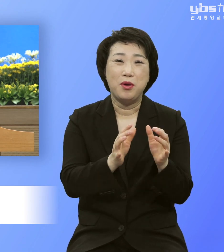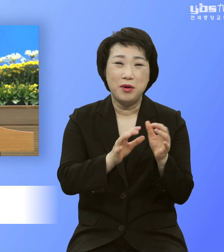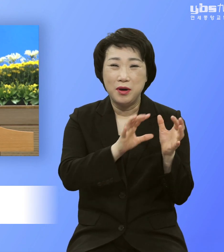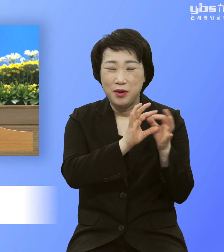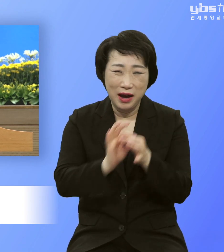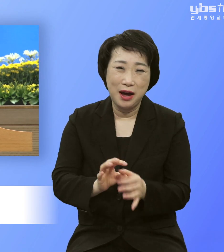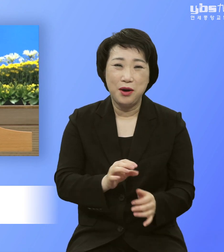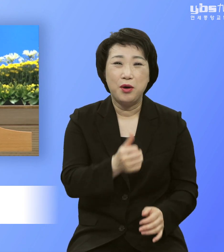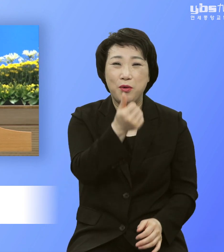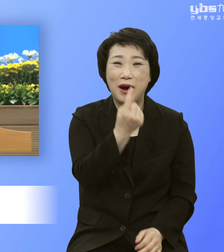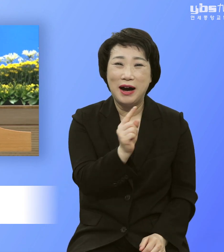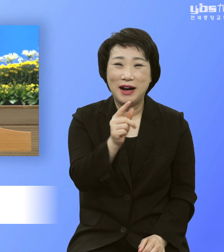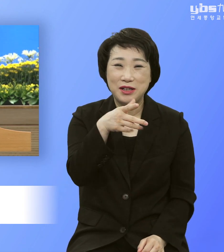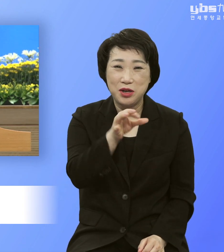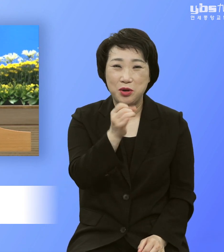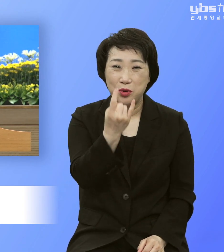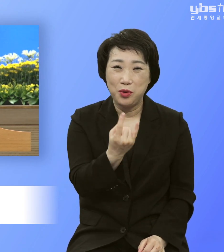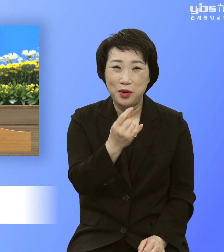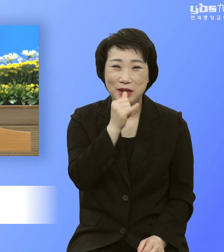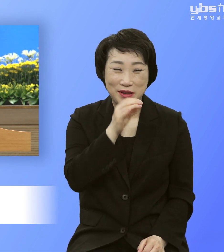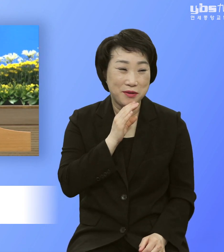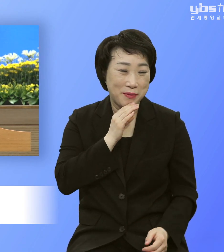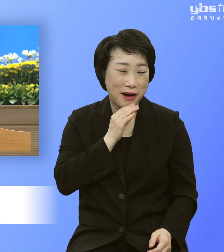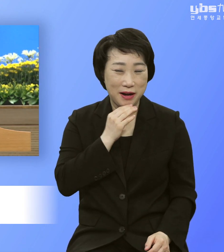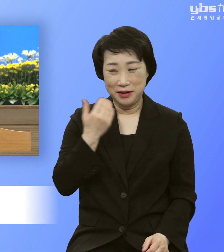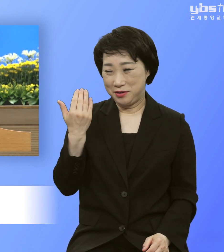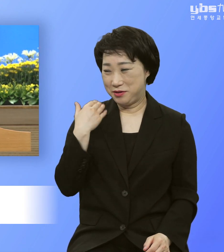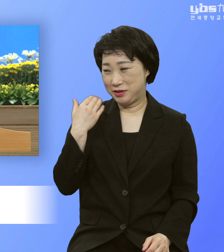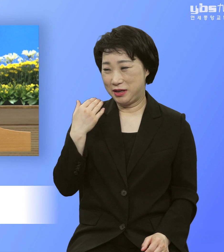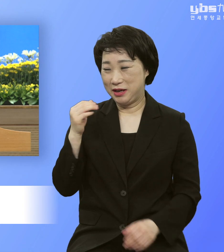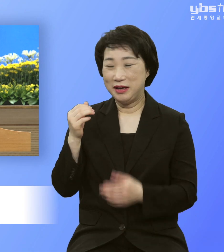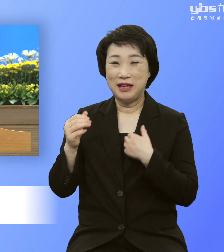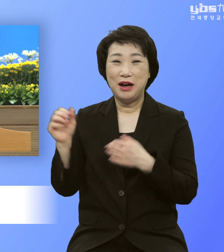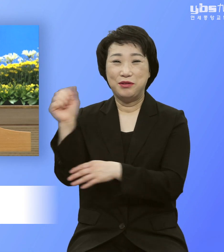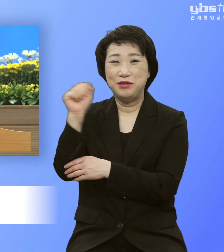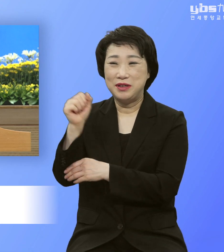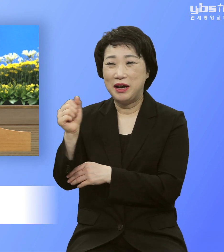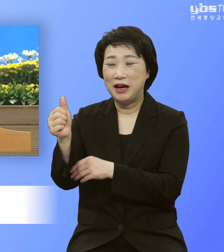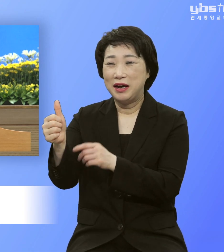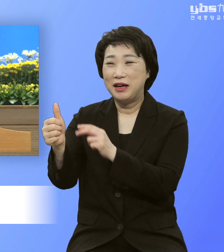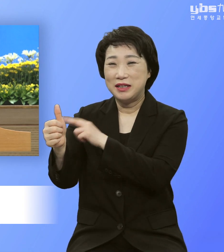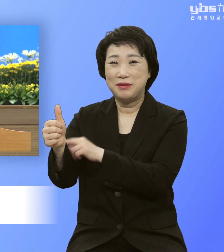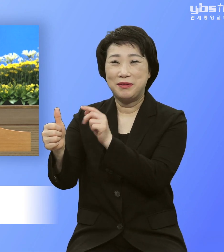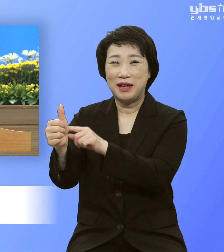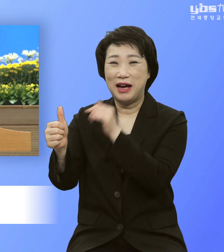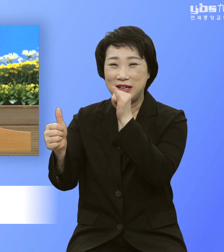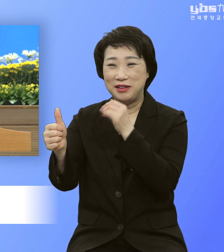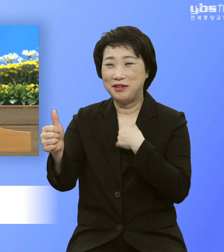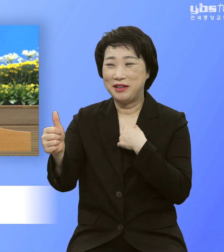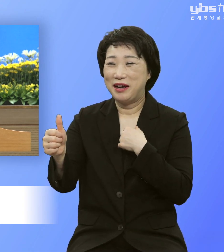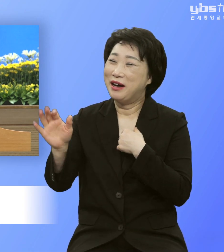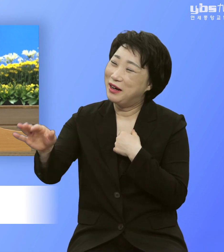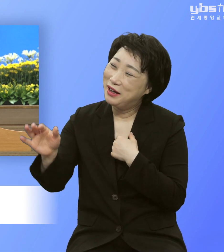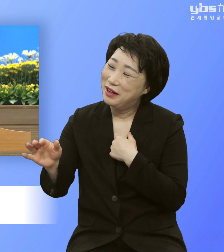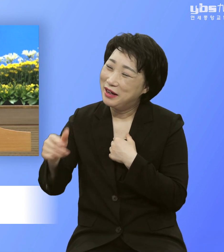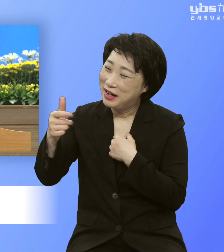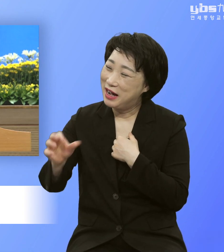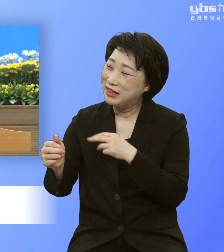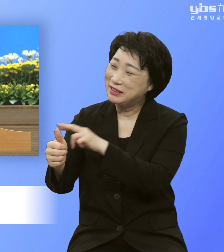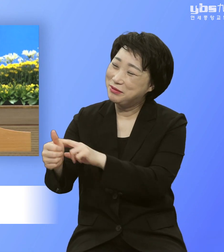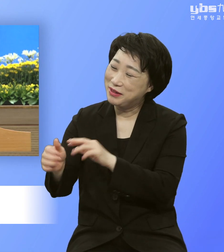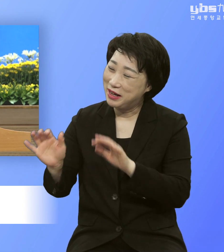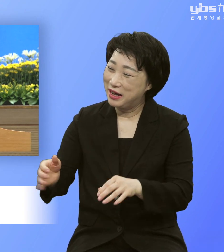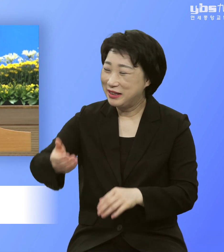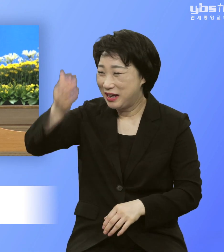내 엊그제도 그랬어. 우리 강원 집사 보고, 강 집사 그때 남춘천 침례교회에서